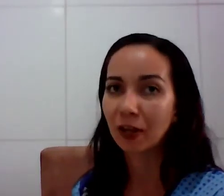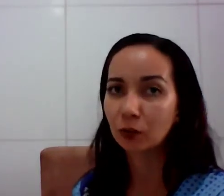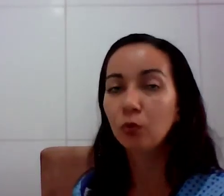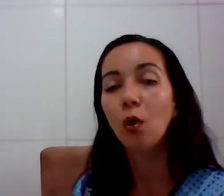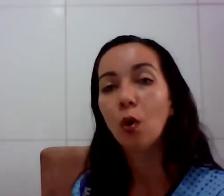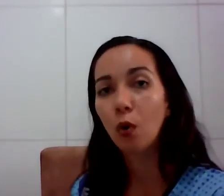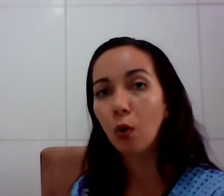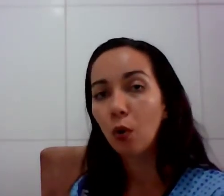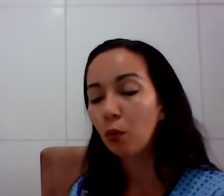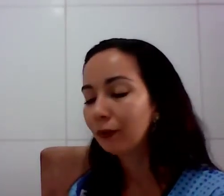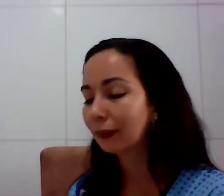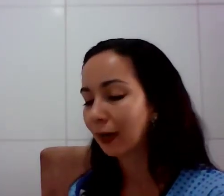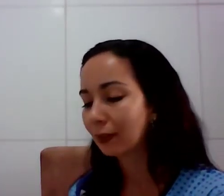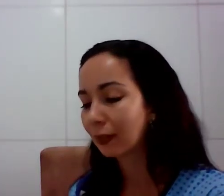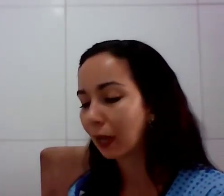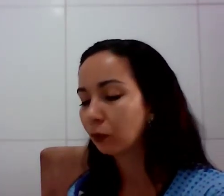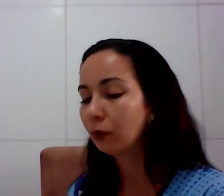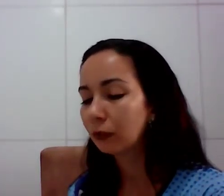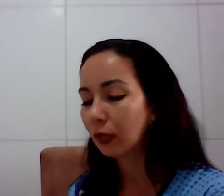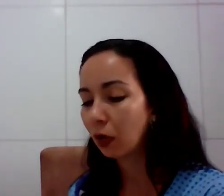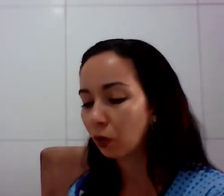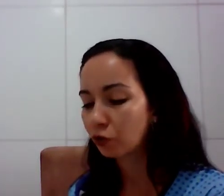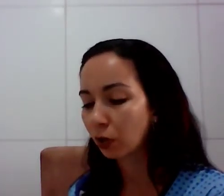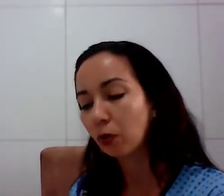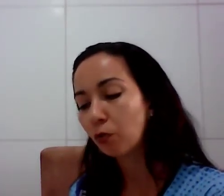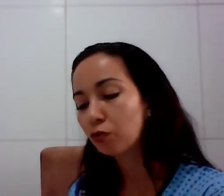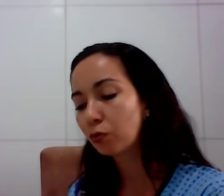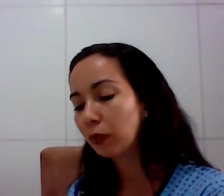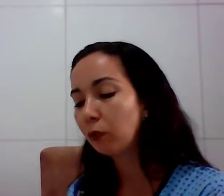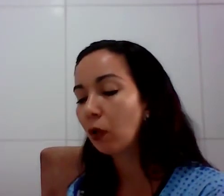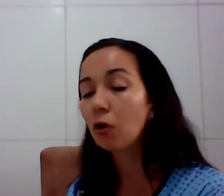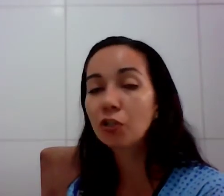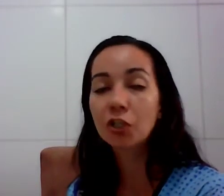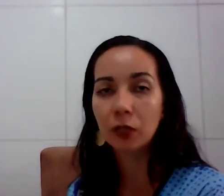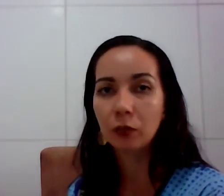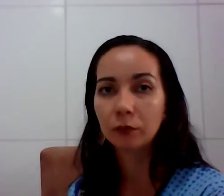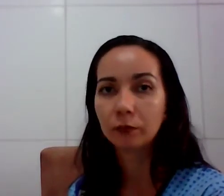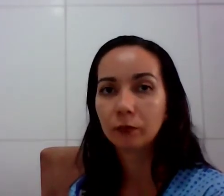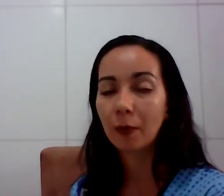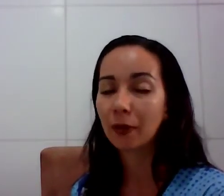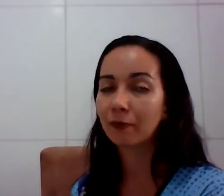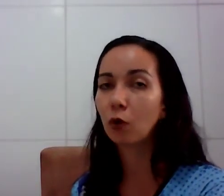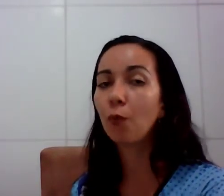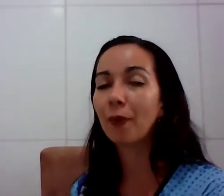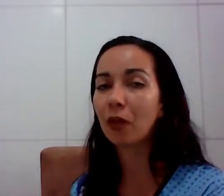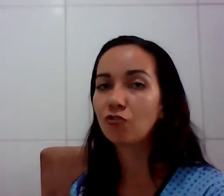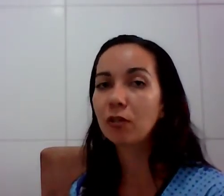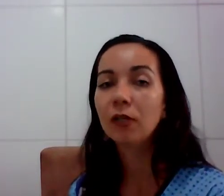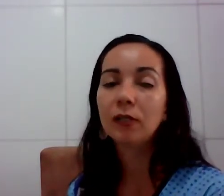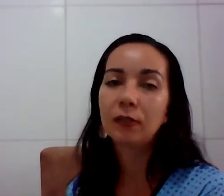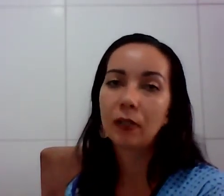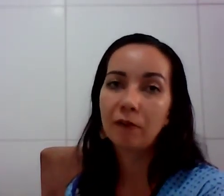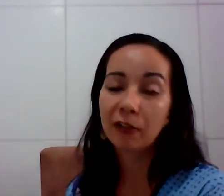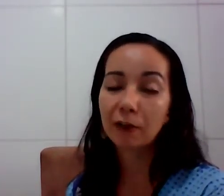gravado ou traçado na rocha, construído em rochedo. A palavra rupestre significa que